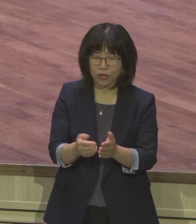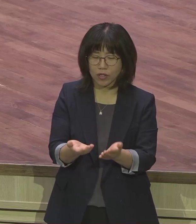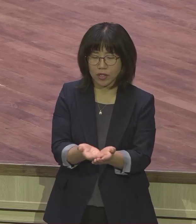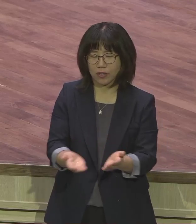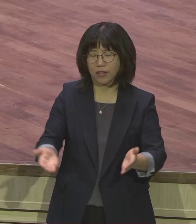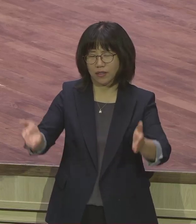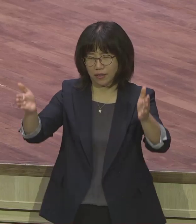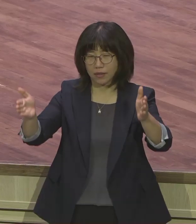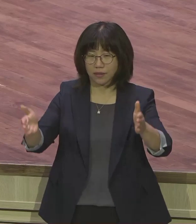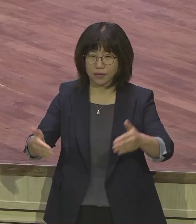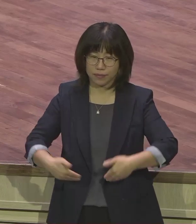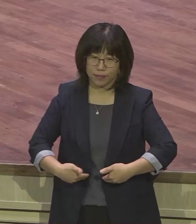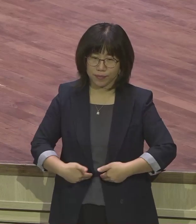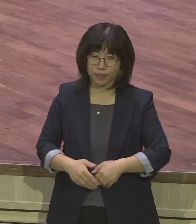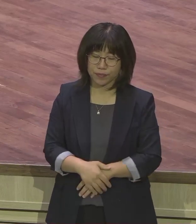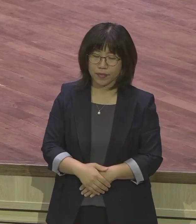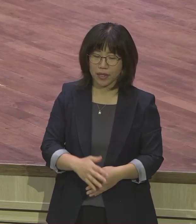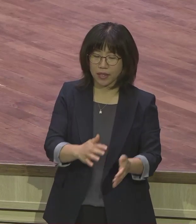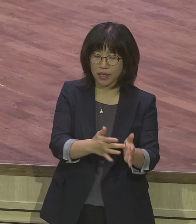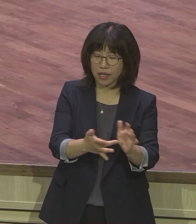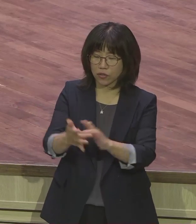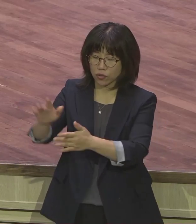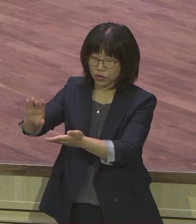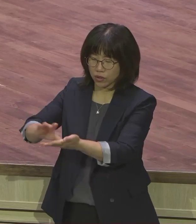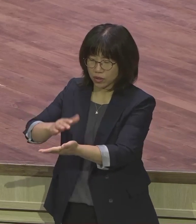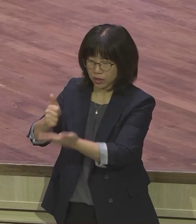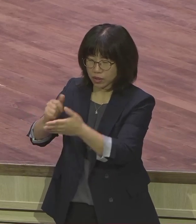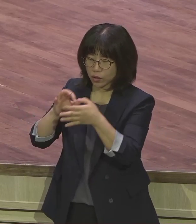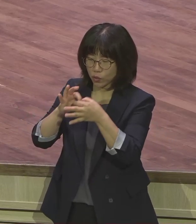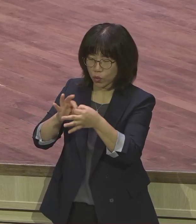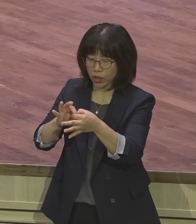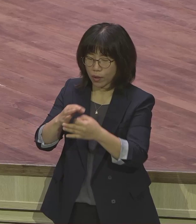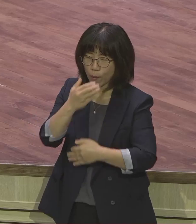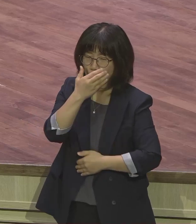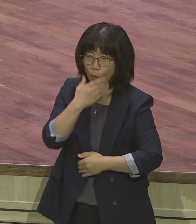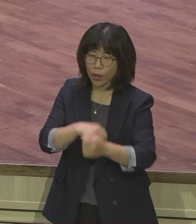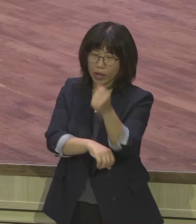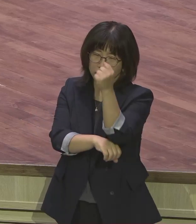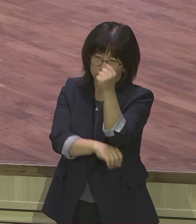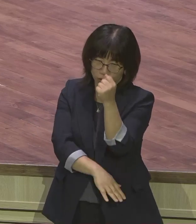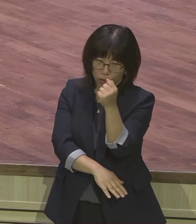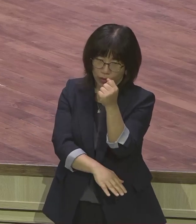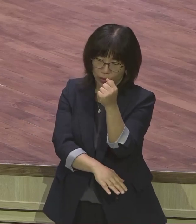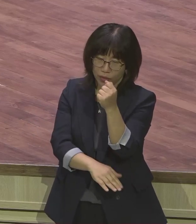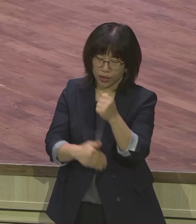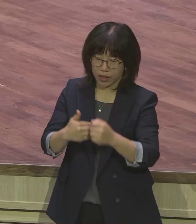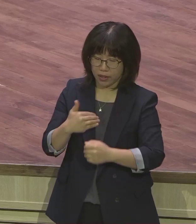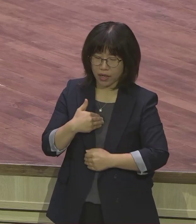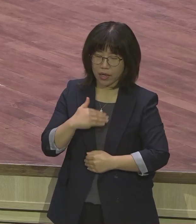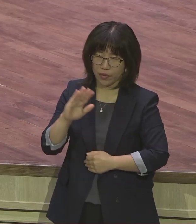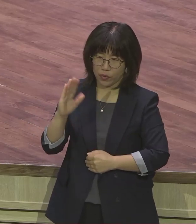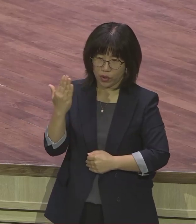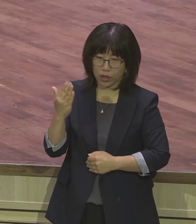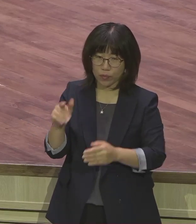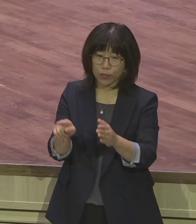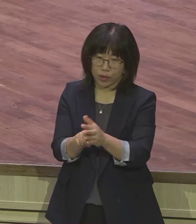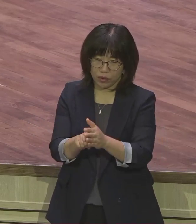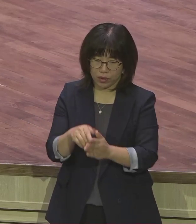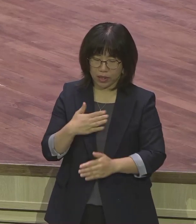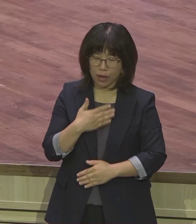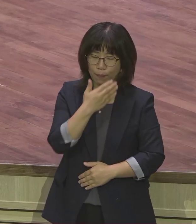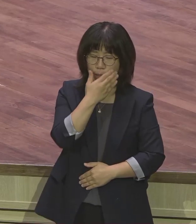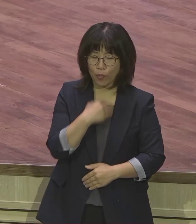여러분은 예수 거시도를 통해서 복의 권한이 된 존재인 줄 믿으시기 바랍니다 나는 복의